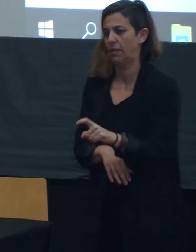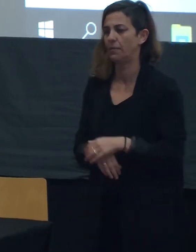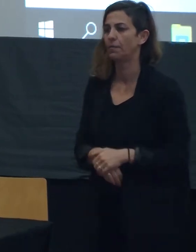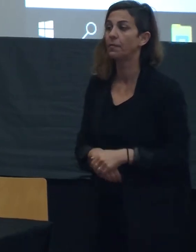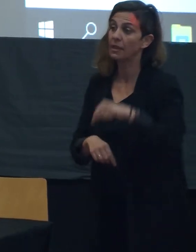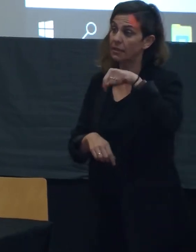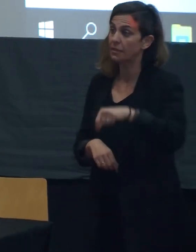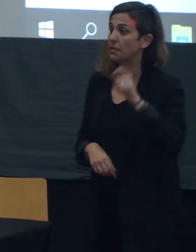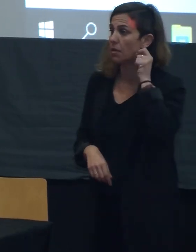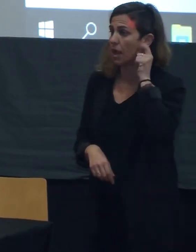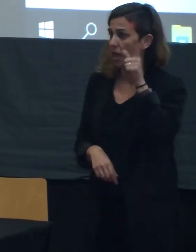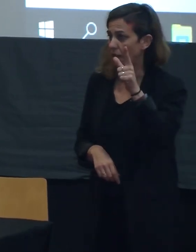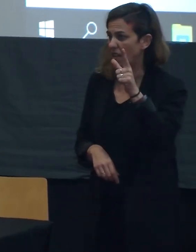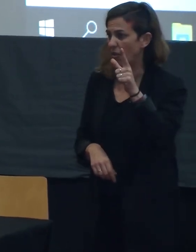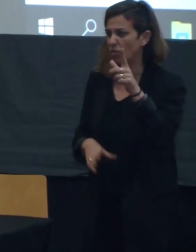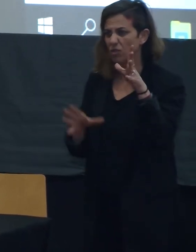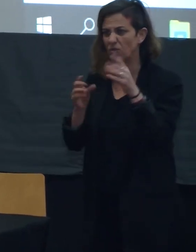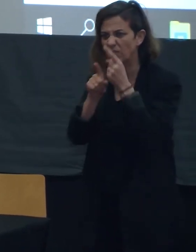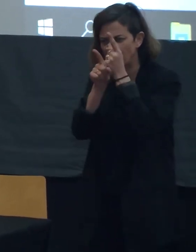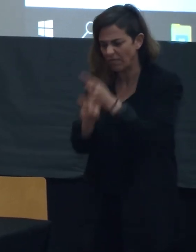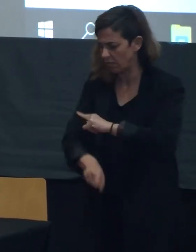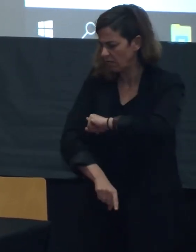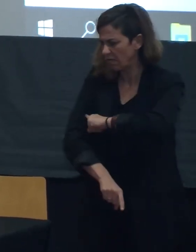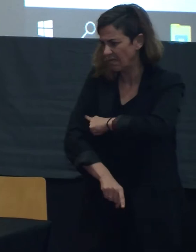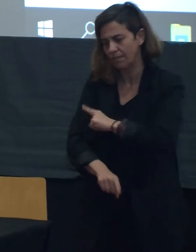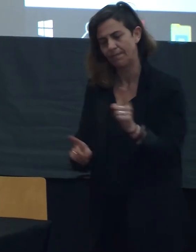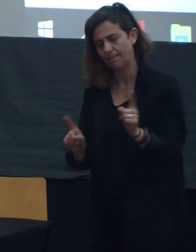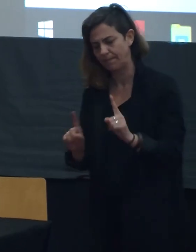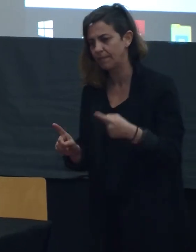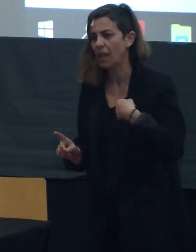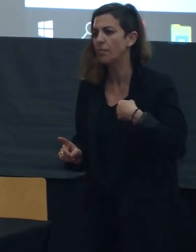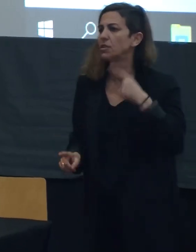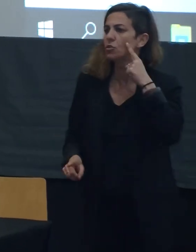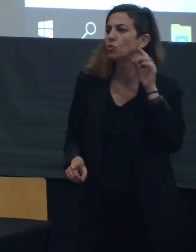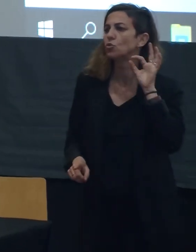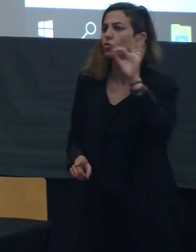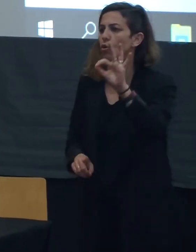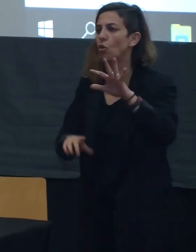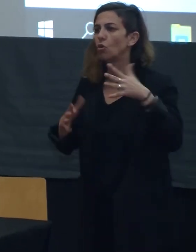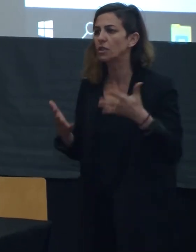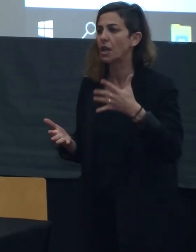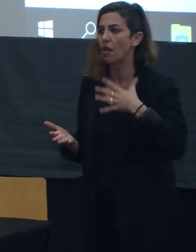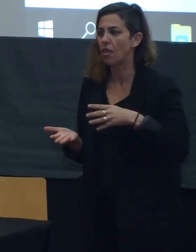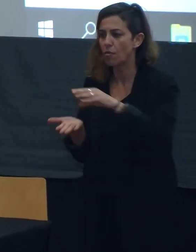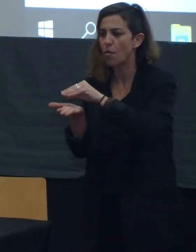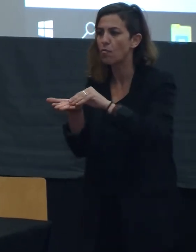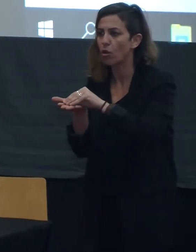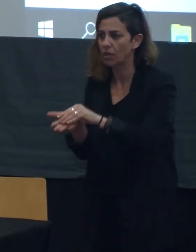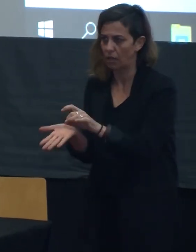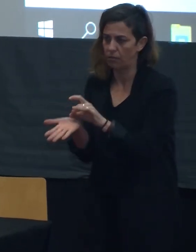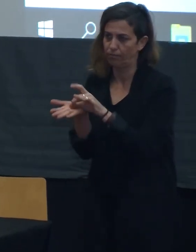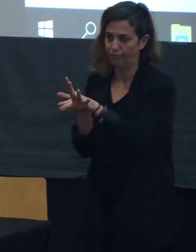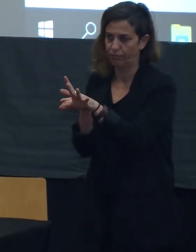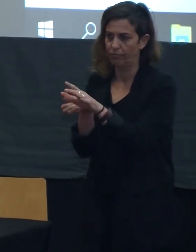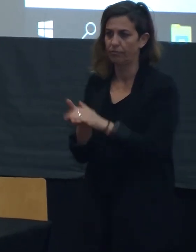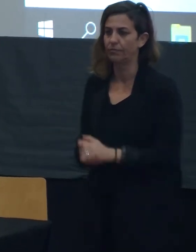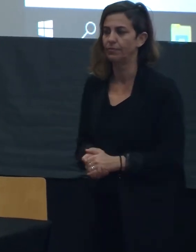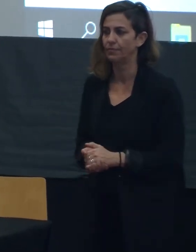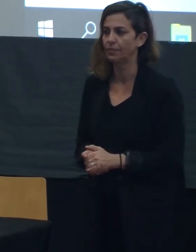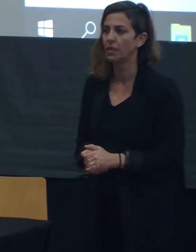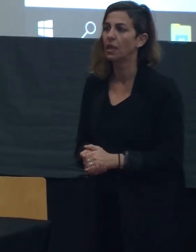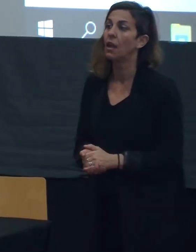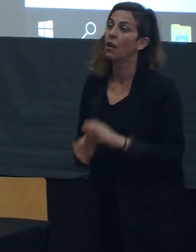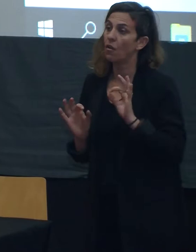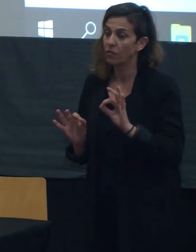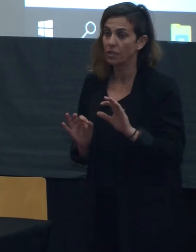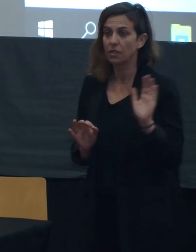σημερινή εκδήλωση δεν είναι ιατρική ημερίδα. Ο βασικός της στόχος είναι η συμβολή της στην αποστιγματοποίηση της ψυχικής νόσου. Θα ακούσουμε τις